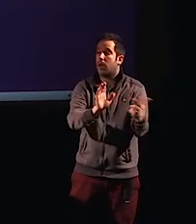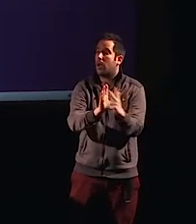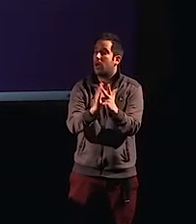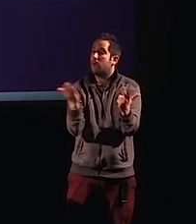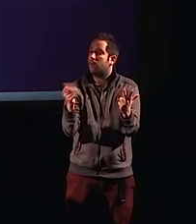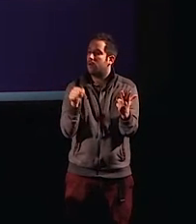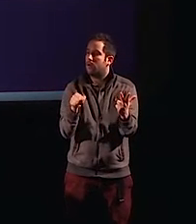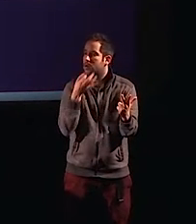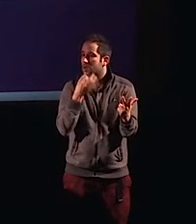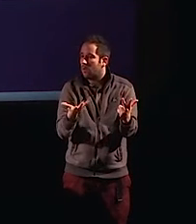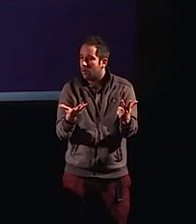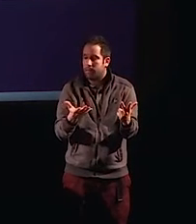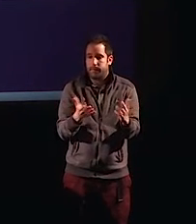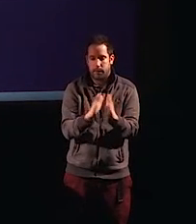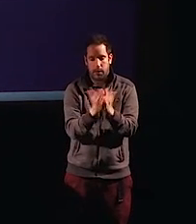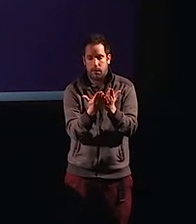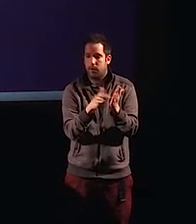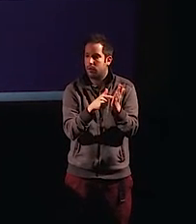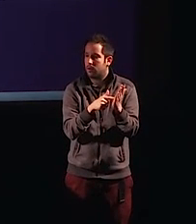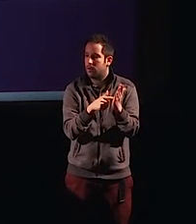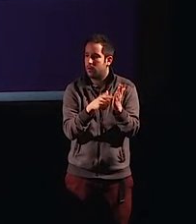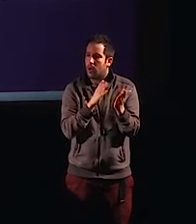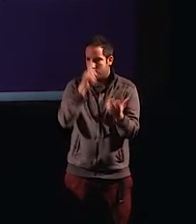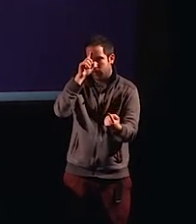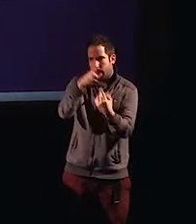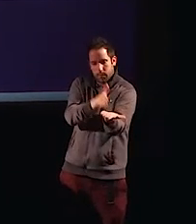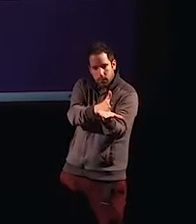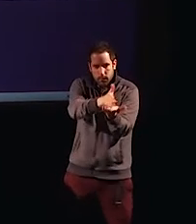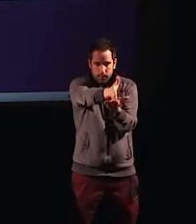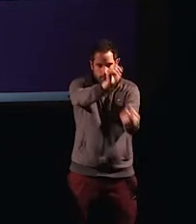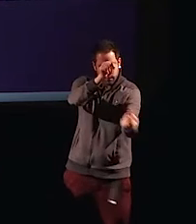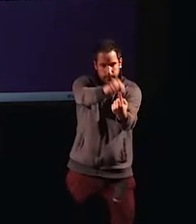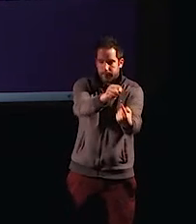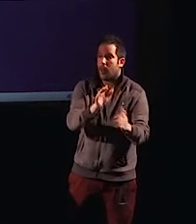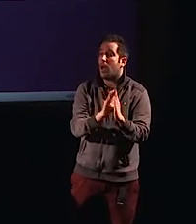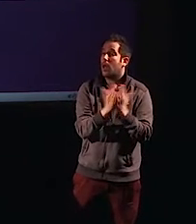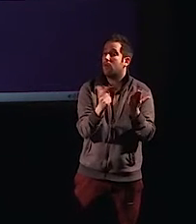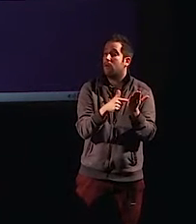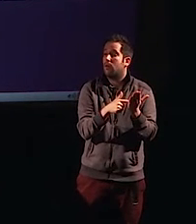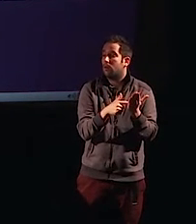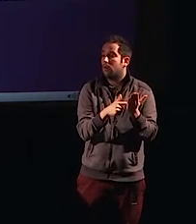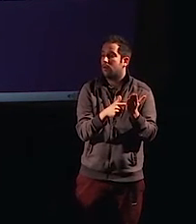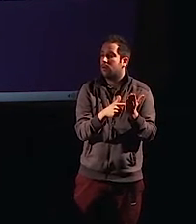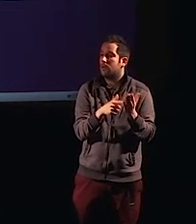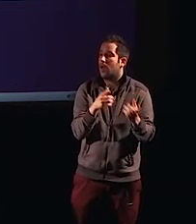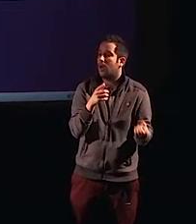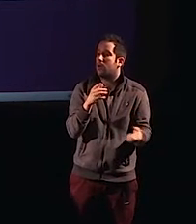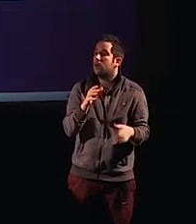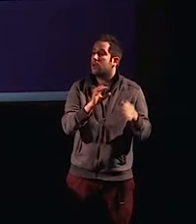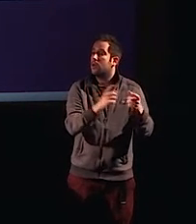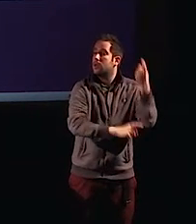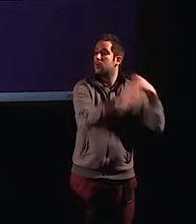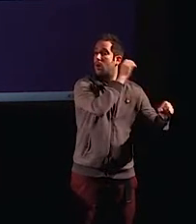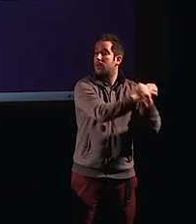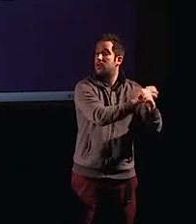ligne, si vous voulez, une ligne directrice. Ce livre, il sort des fils comme ça dans l'histoire de la